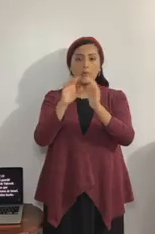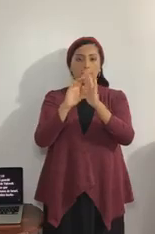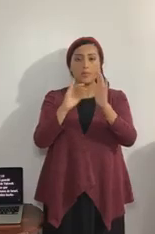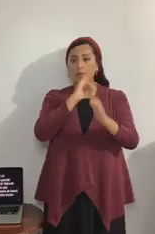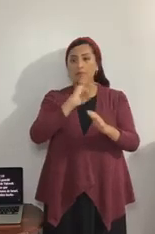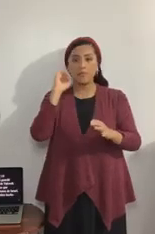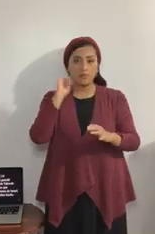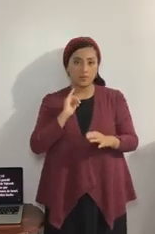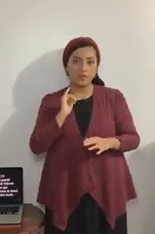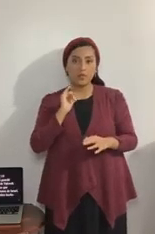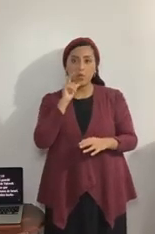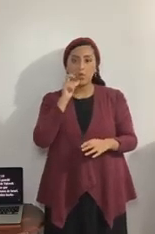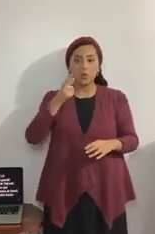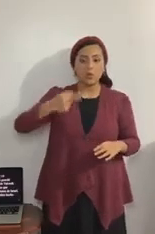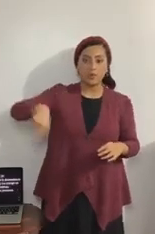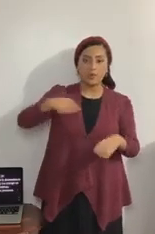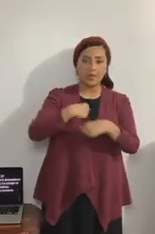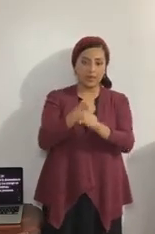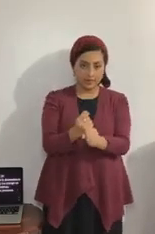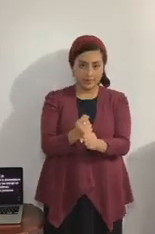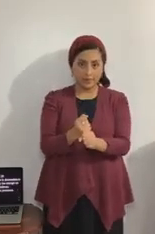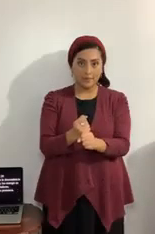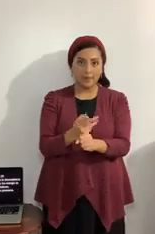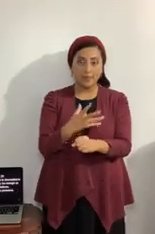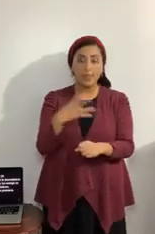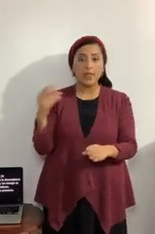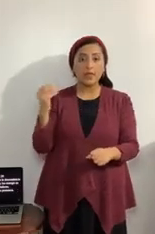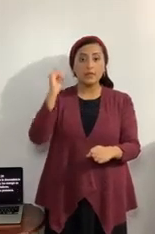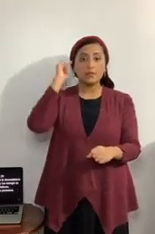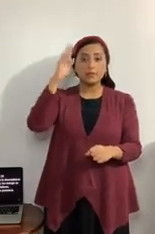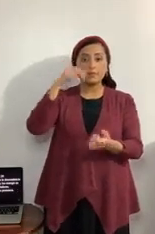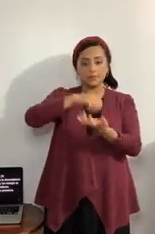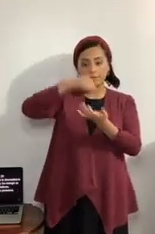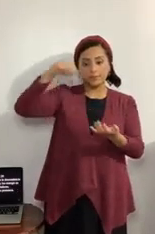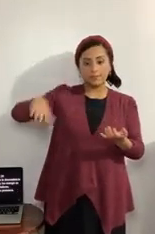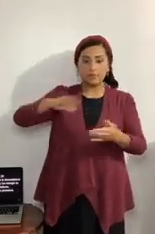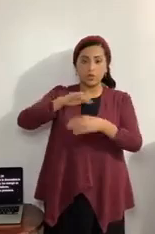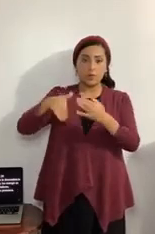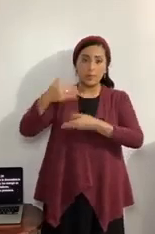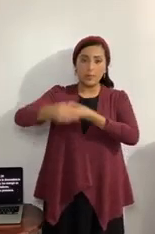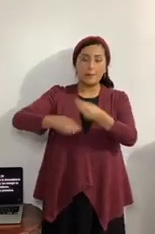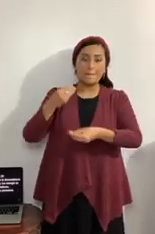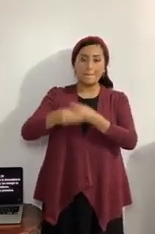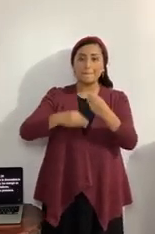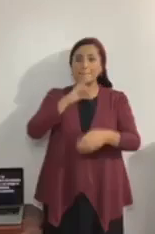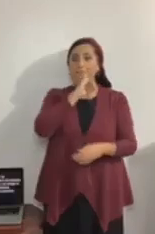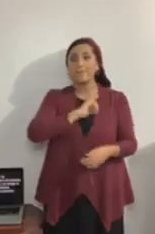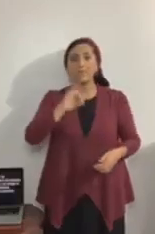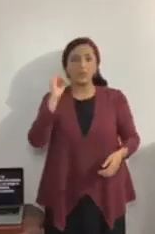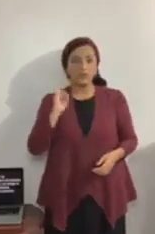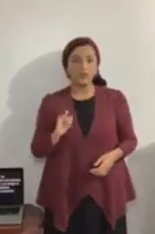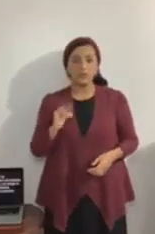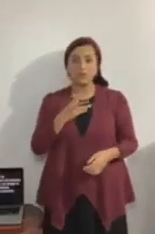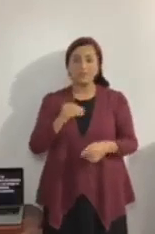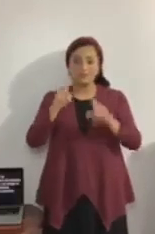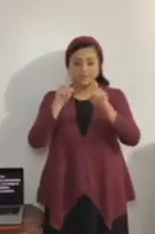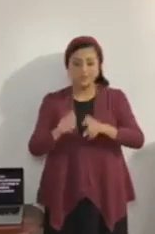cuales habían ellos hecho. Y desechó Yahweh a toda la descendencia de Israel, y los afligió y los entregó en manos